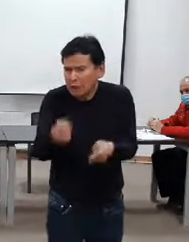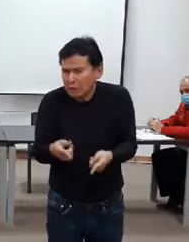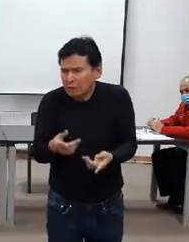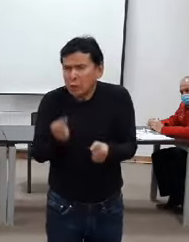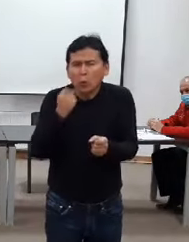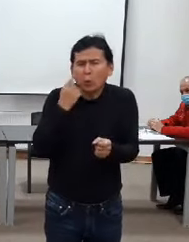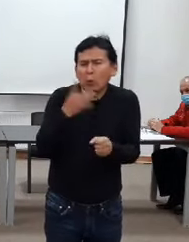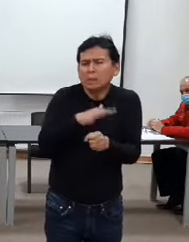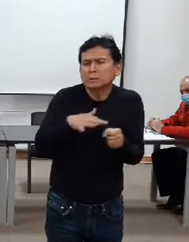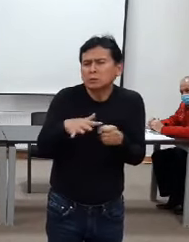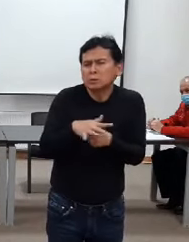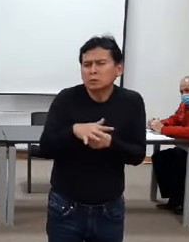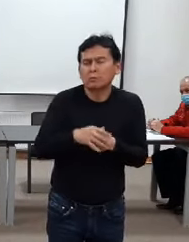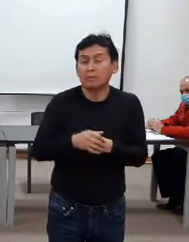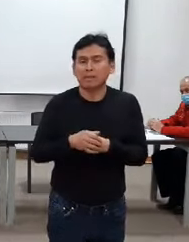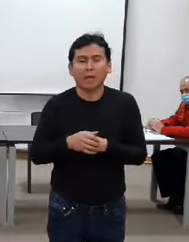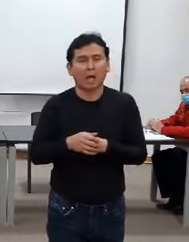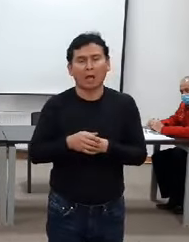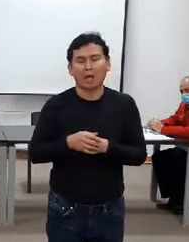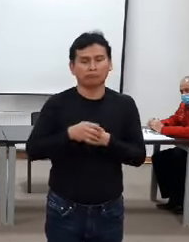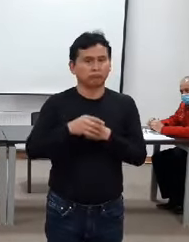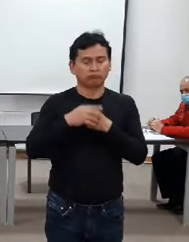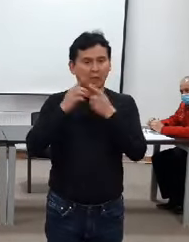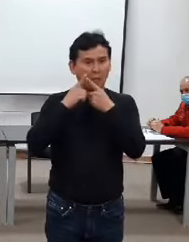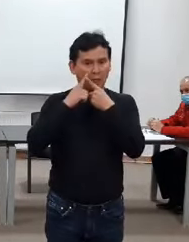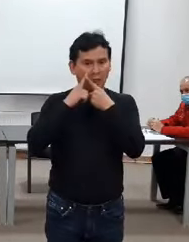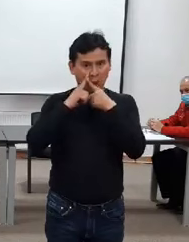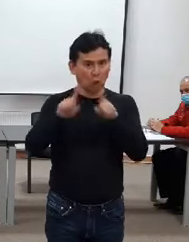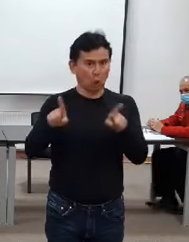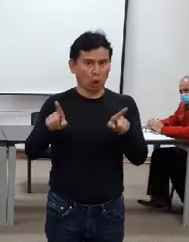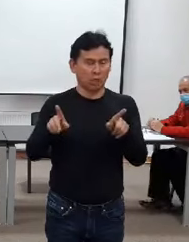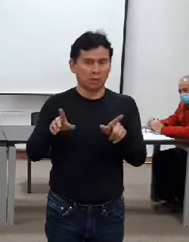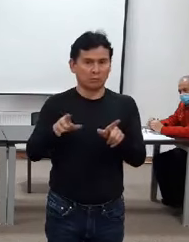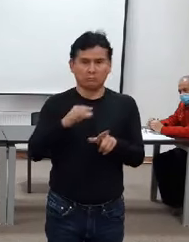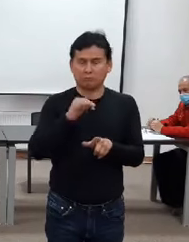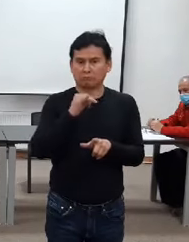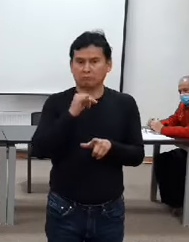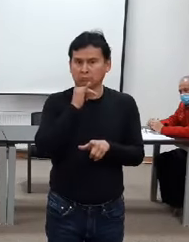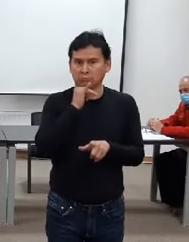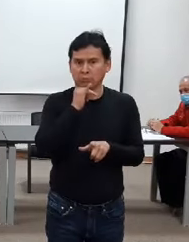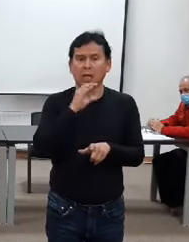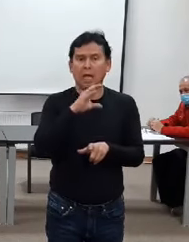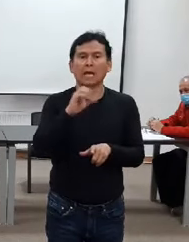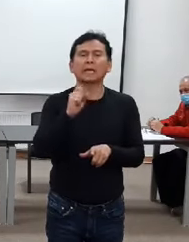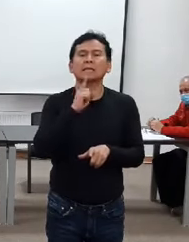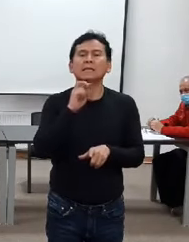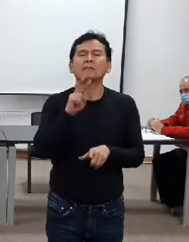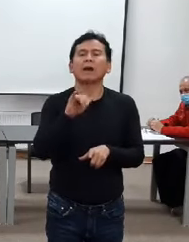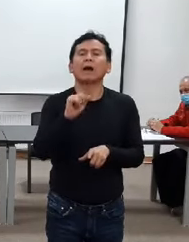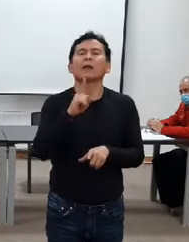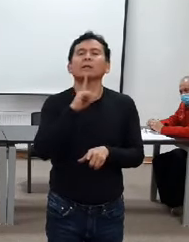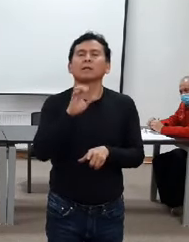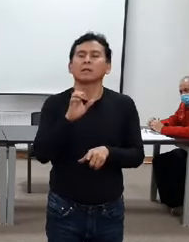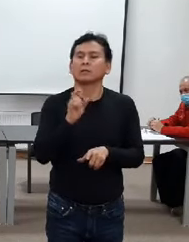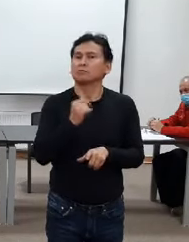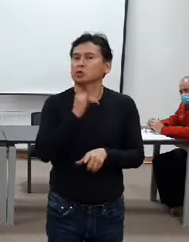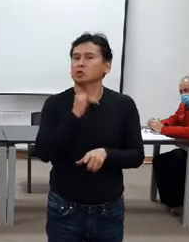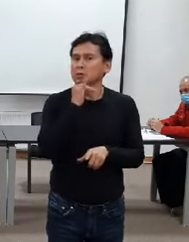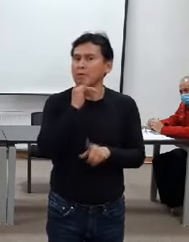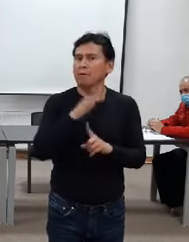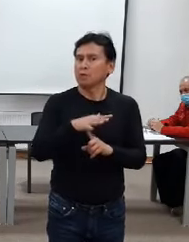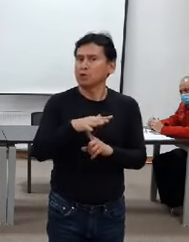¿Cuál es la situación en este caso? Desconozco cuál es el gimnasio. Actívate. Que está funcionando. Actívate. Sí. Ya. Desconozco si